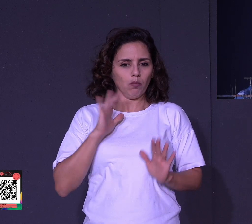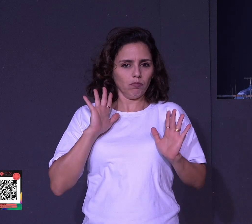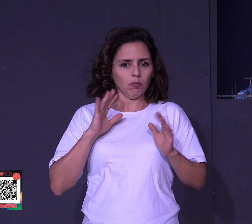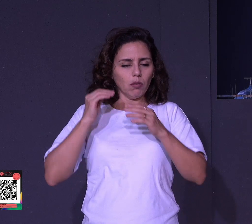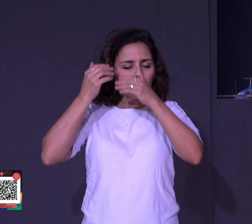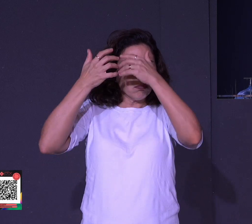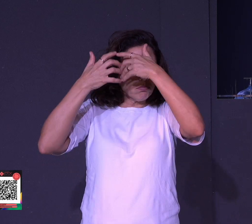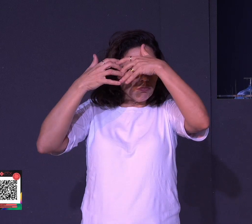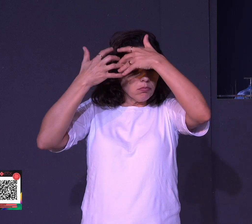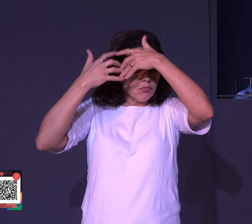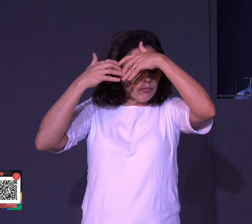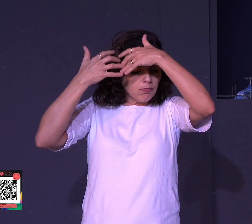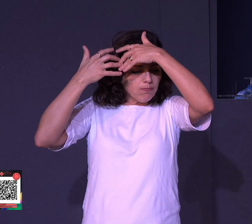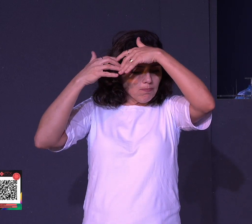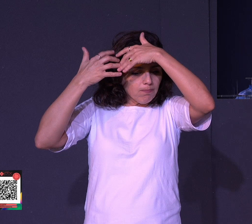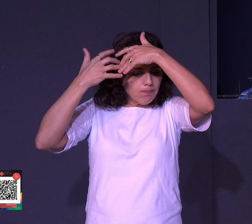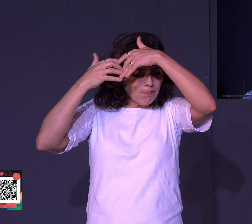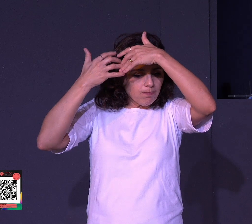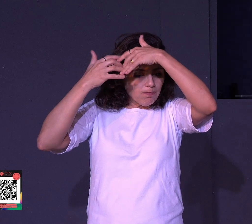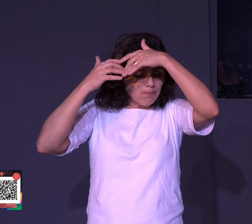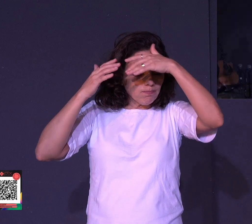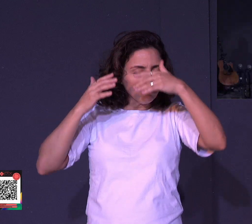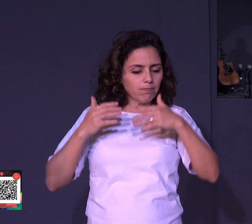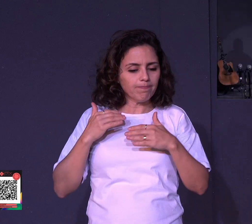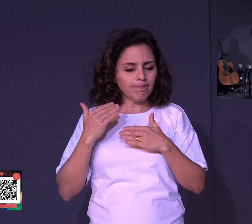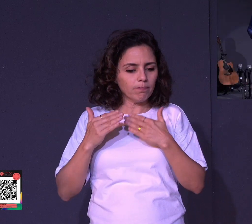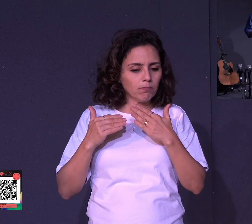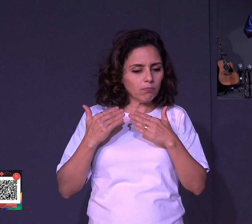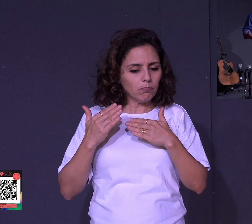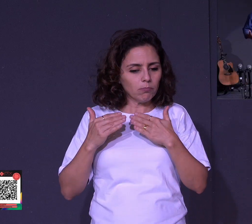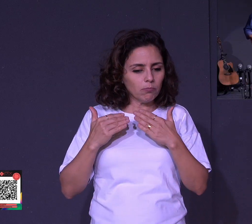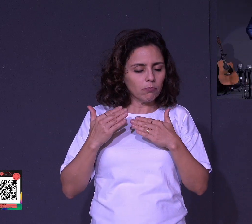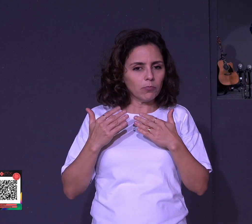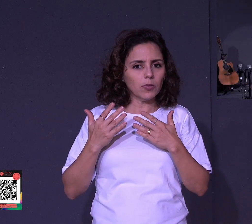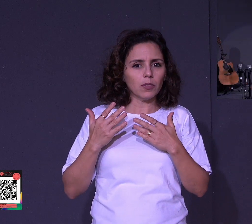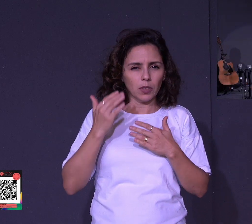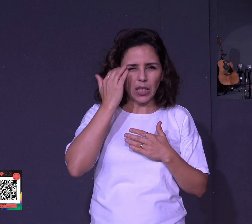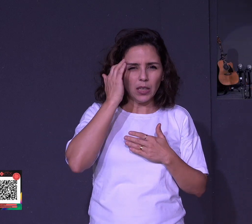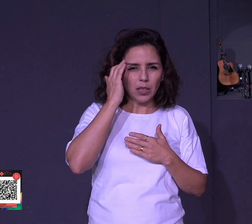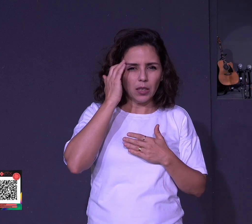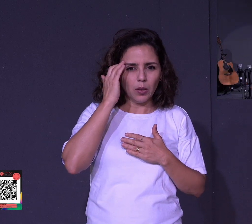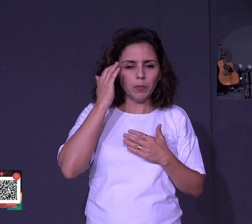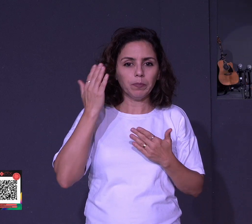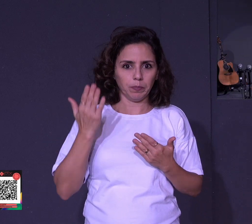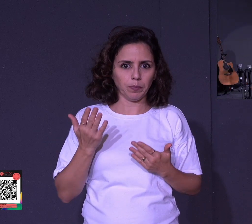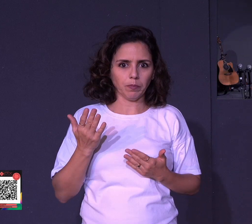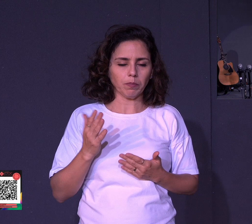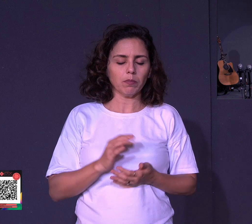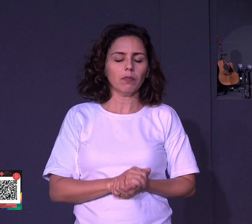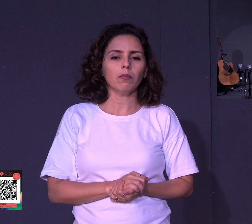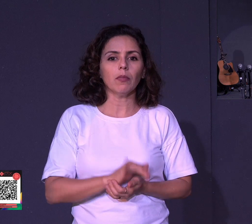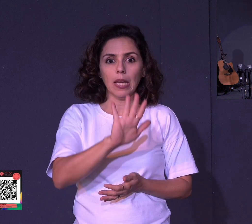testa. Por exemplo, um viciado, a crise deu ali, ele está com vontade de